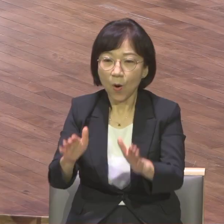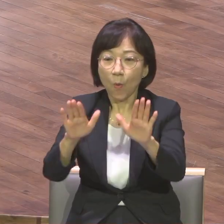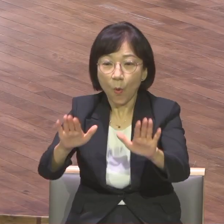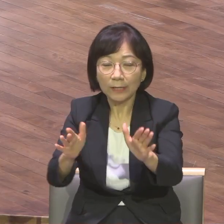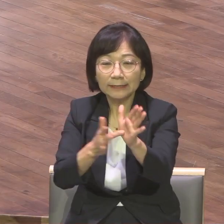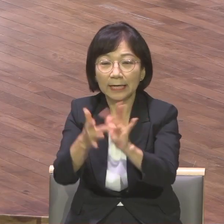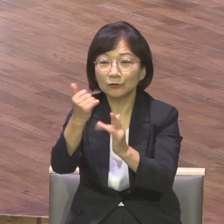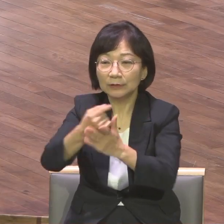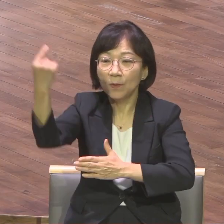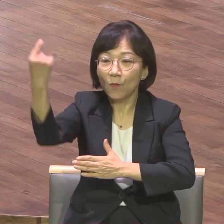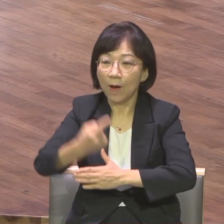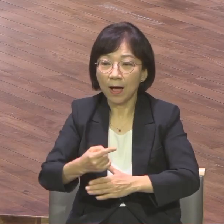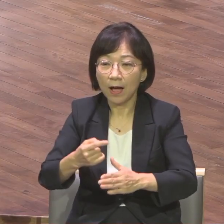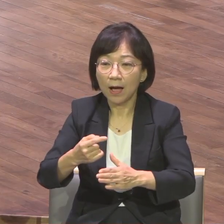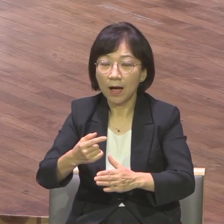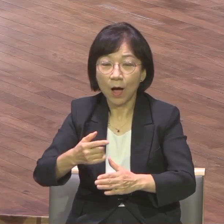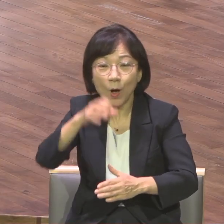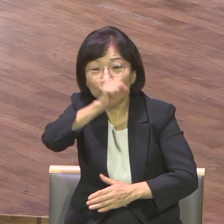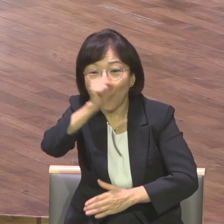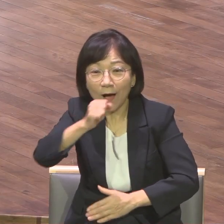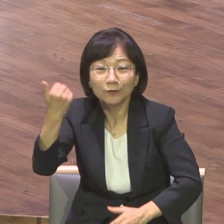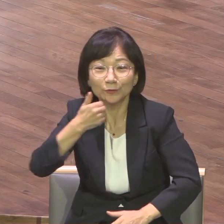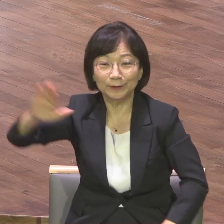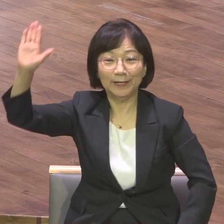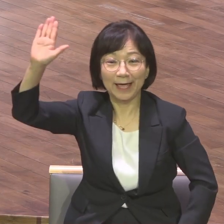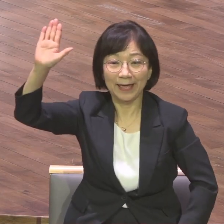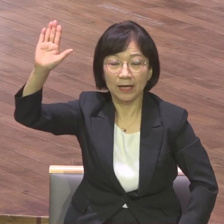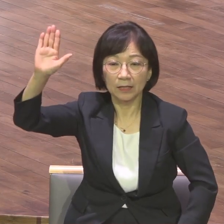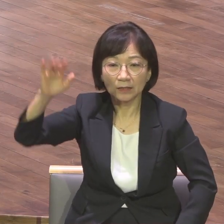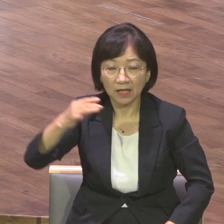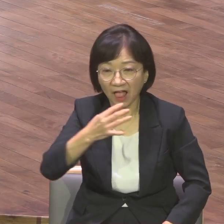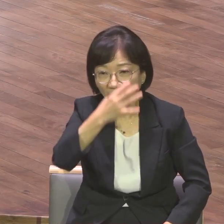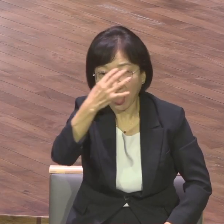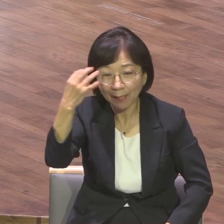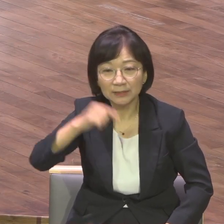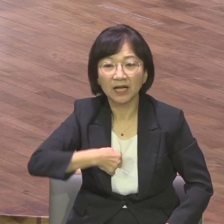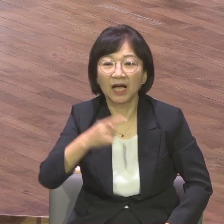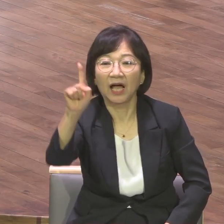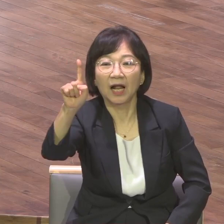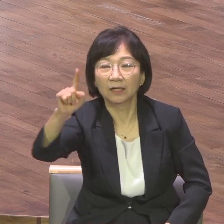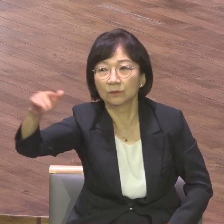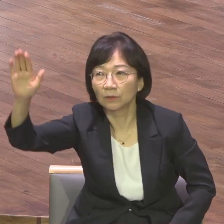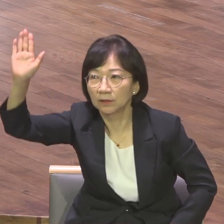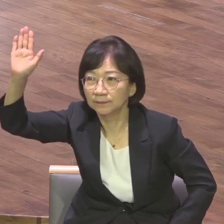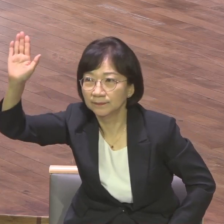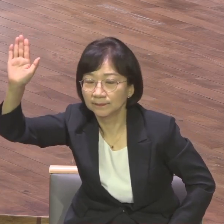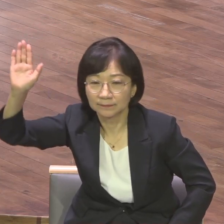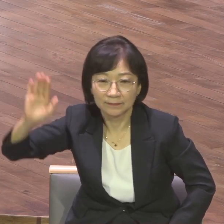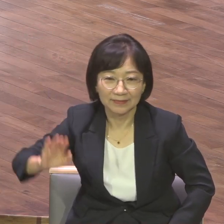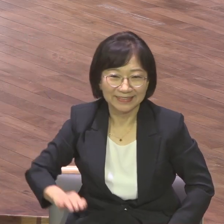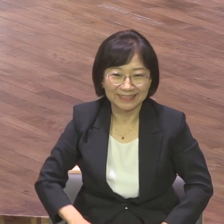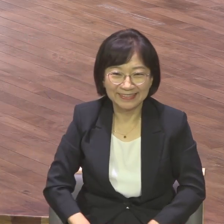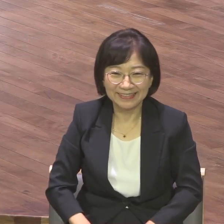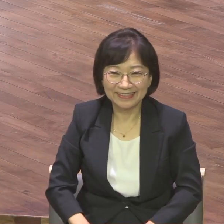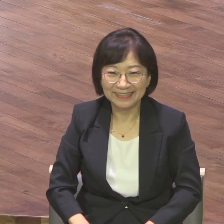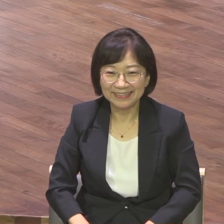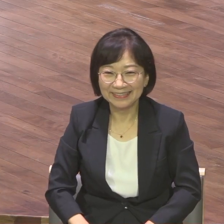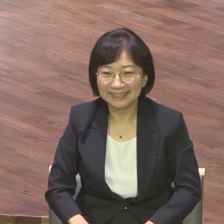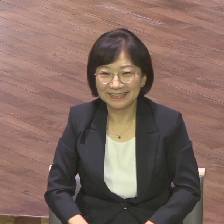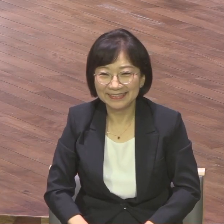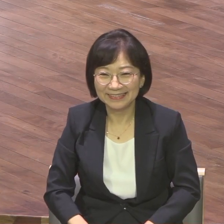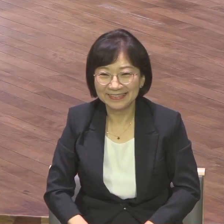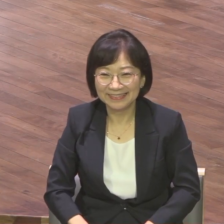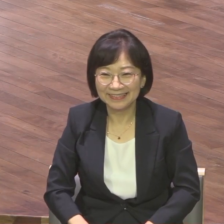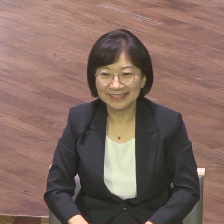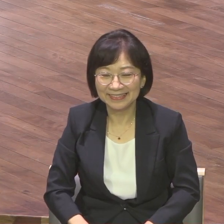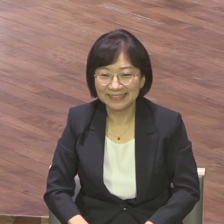손들 살게 할머니 혼자 손들 할머니 혼자 할머니 혼자 아무 할 일도 없고 아무 뭐 비어진도 없나 그